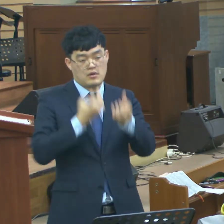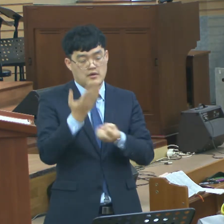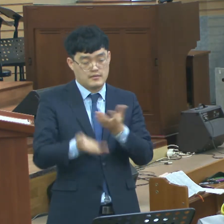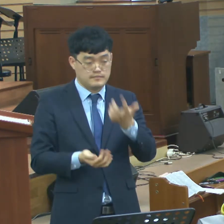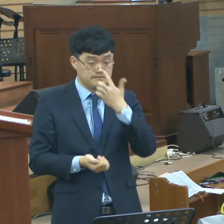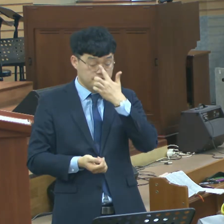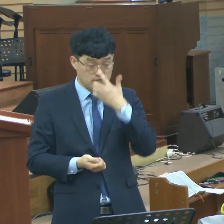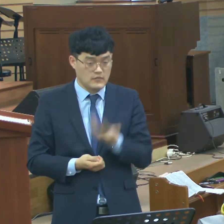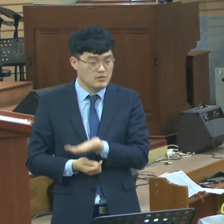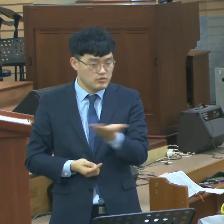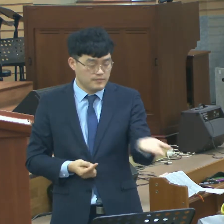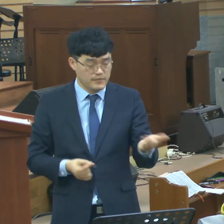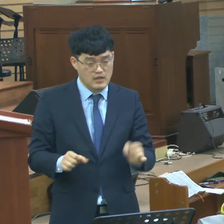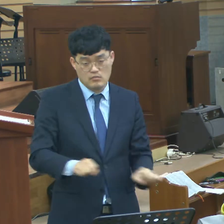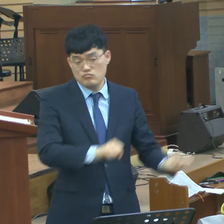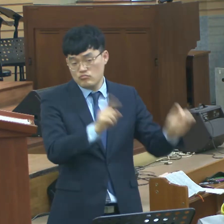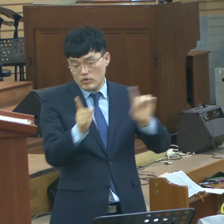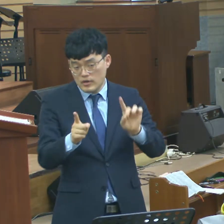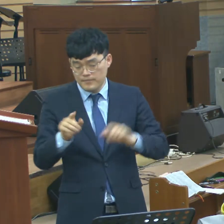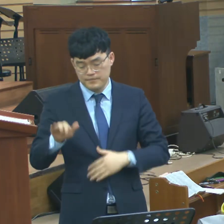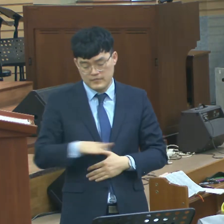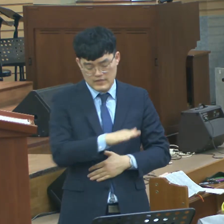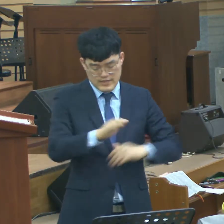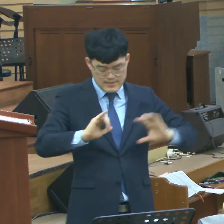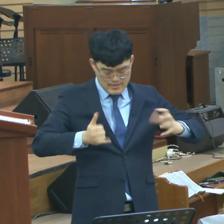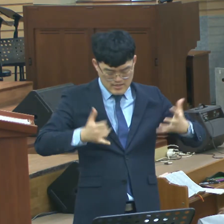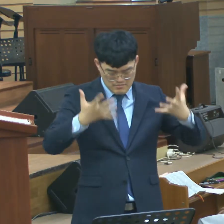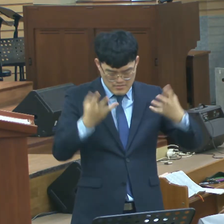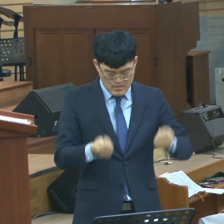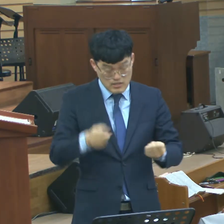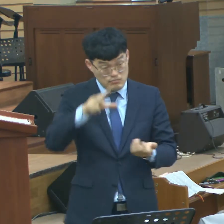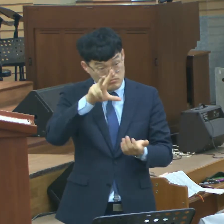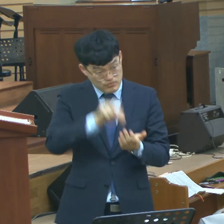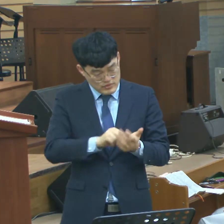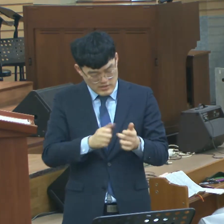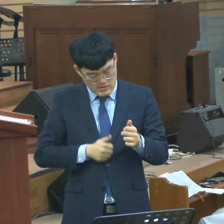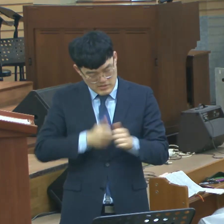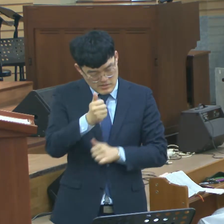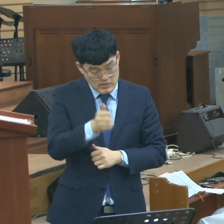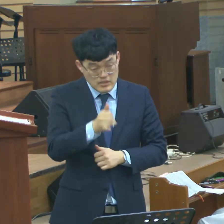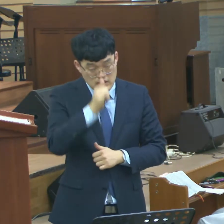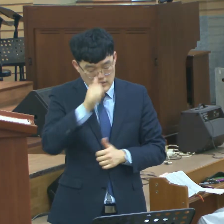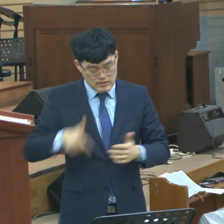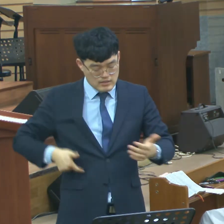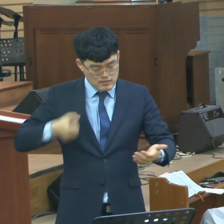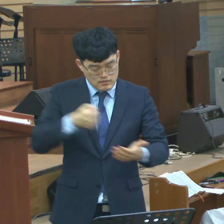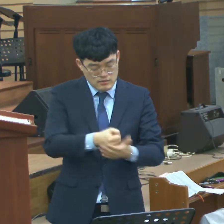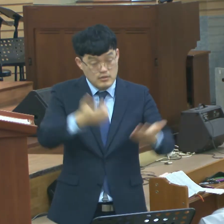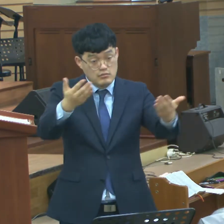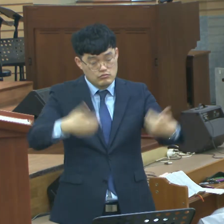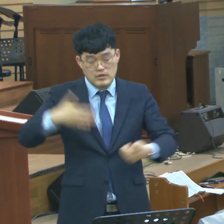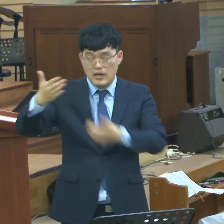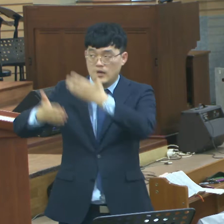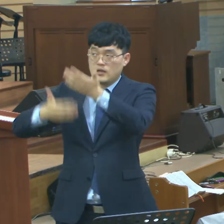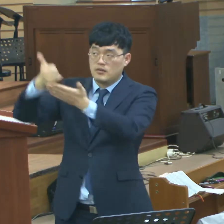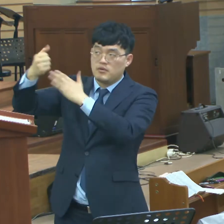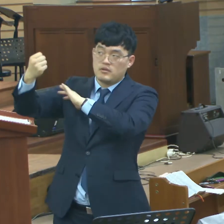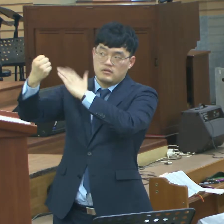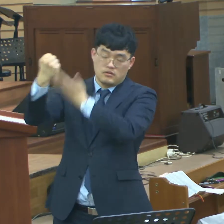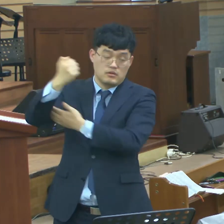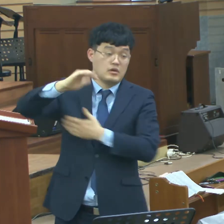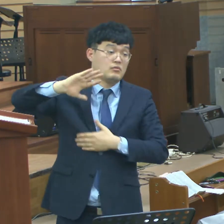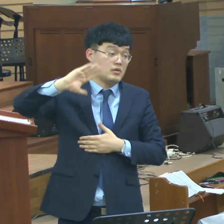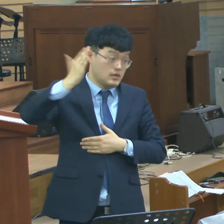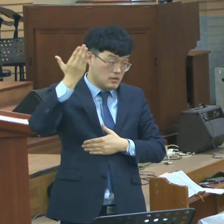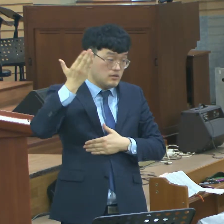부활은요, 우리로 하여금 이 세상의 모든 문제를 뛰어넘을 수 있는 담대함을 주는 하나님의 능력이 된다는